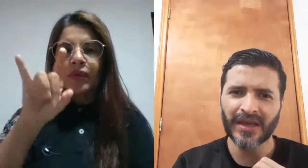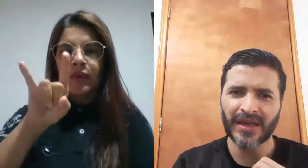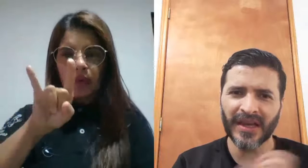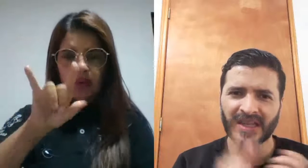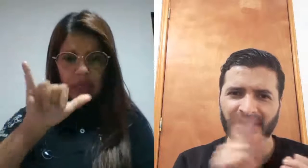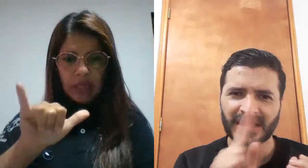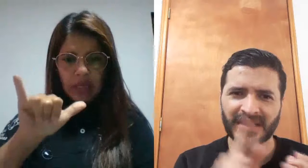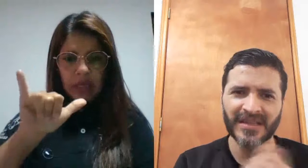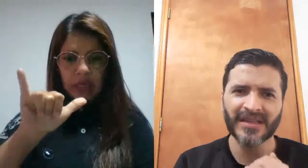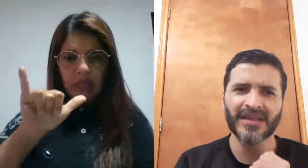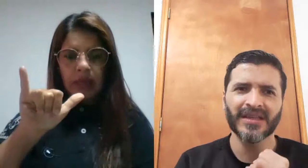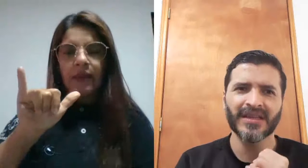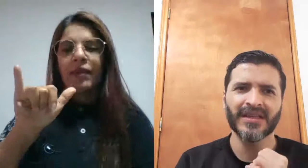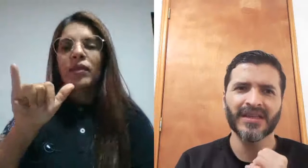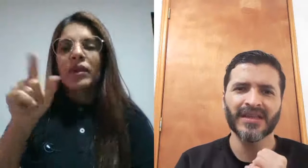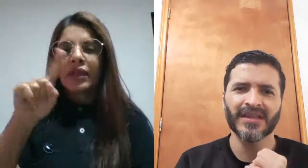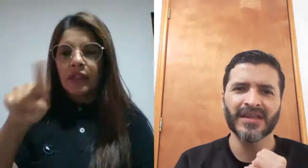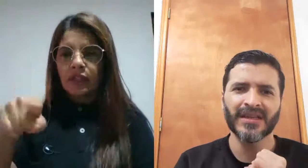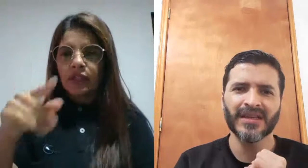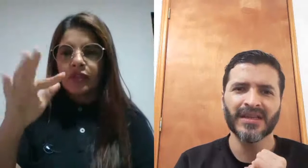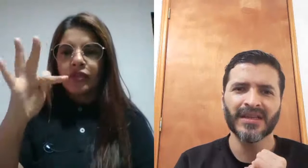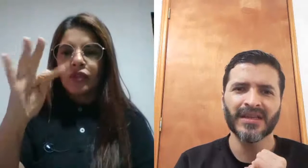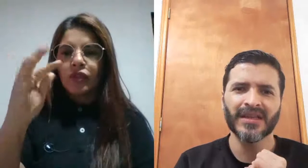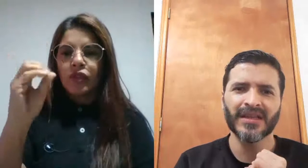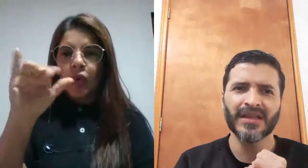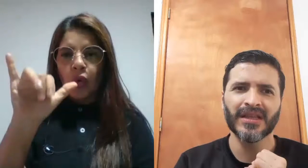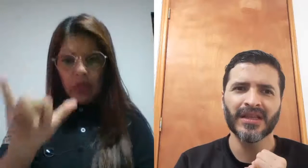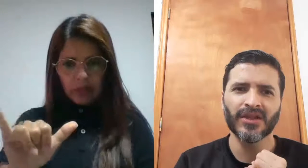Tolstoy, S.